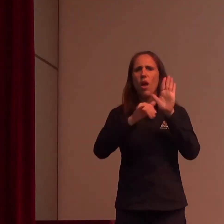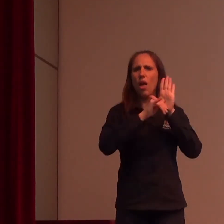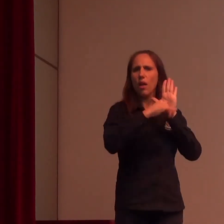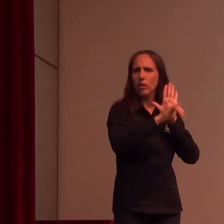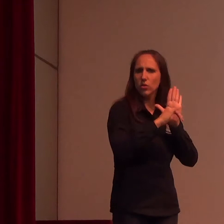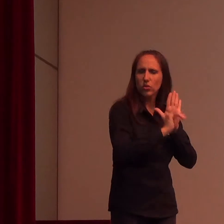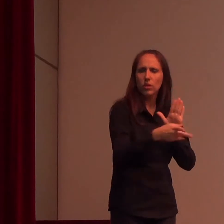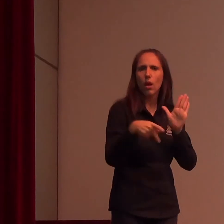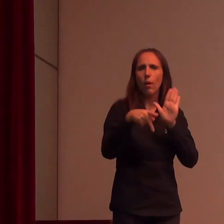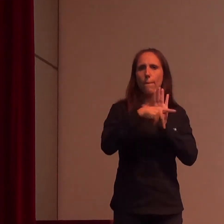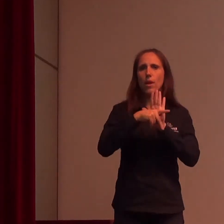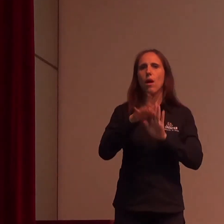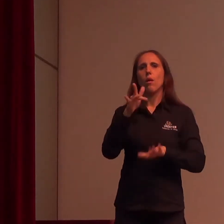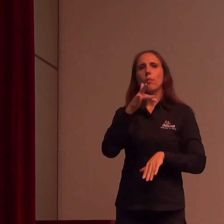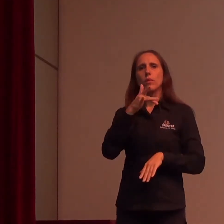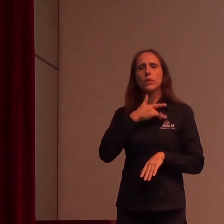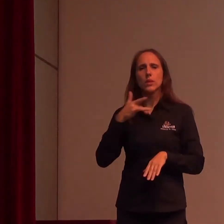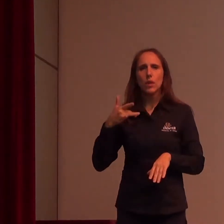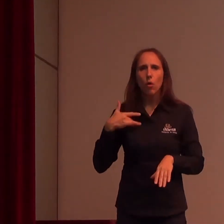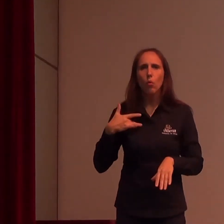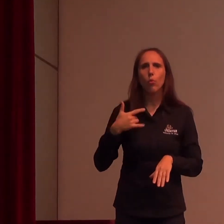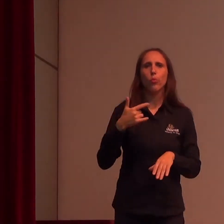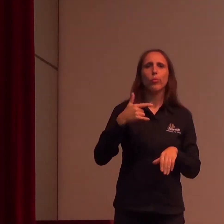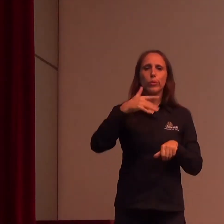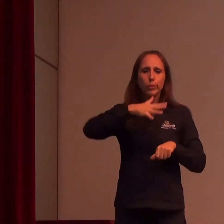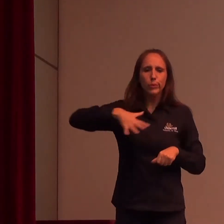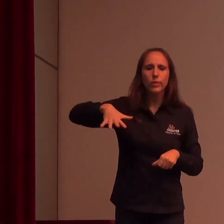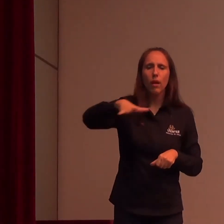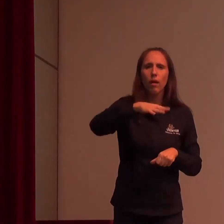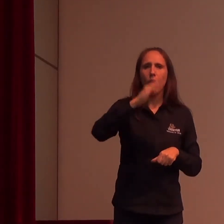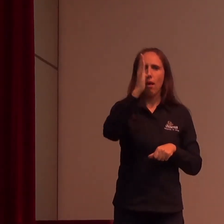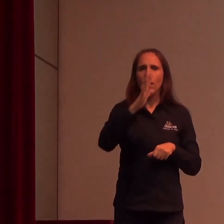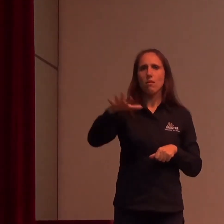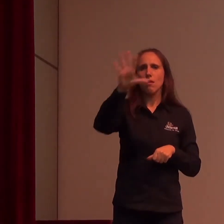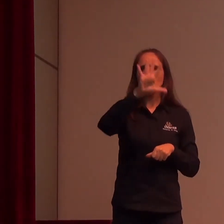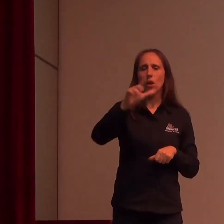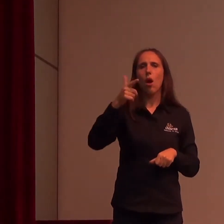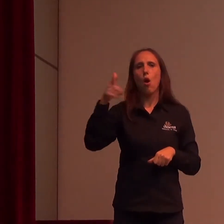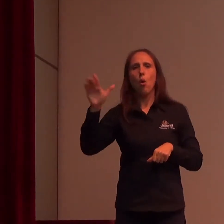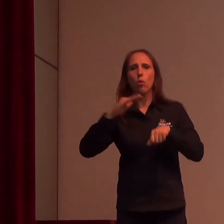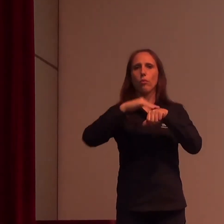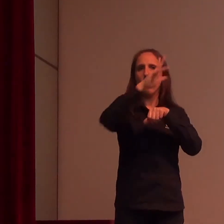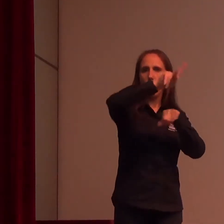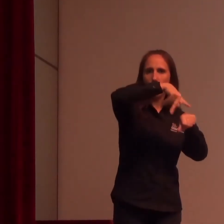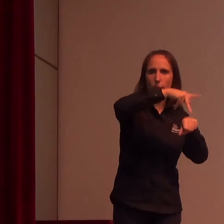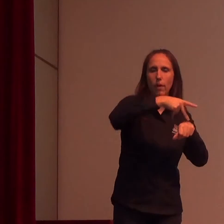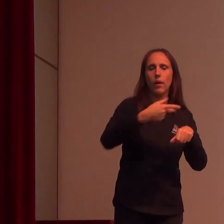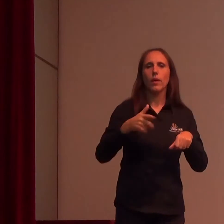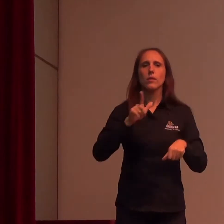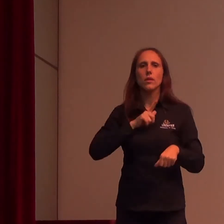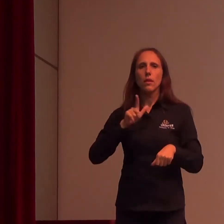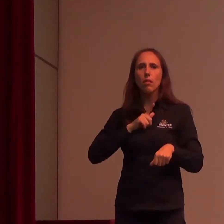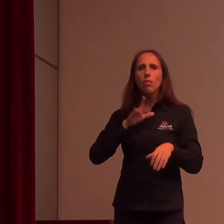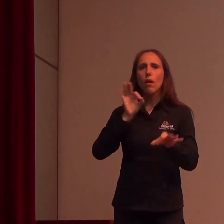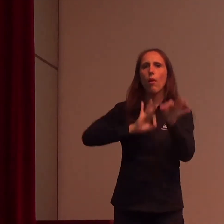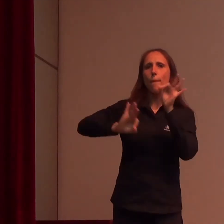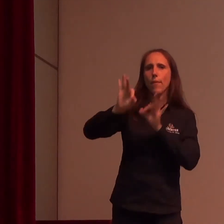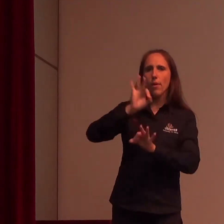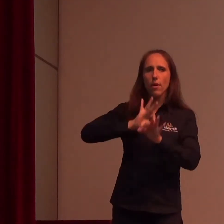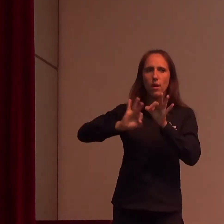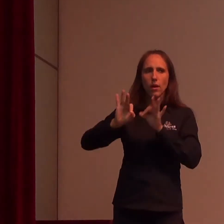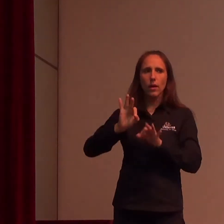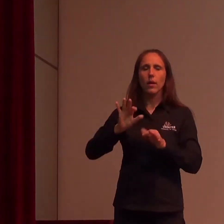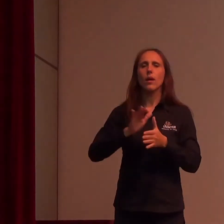área da saúde, alguns em âmbito nacional, outros estaduais. Existem alguns programas que no trabalho com a rede que a gente